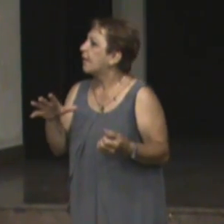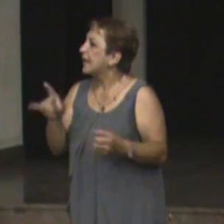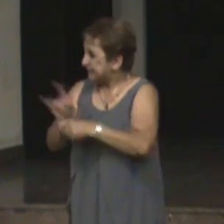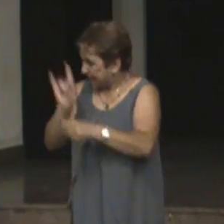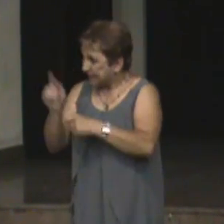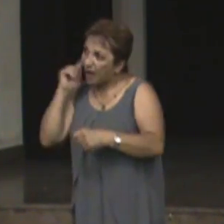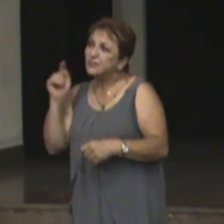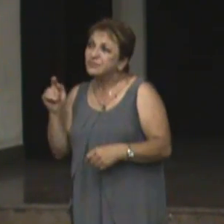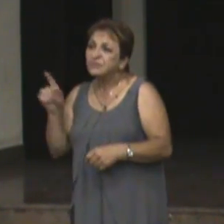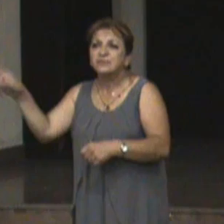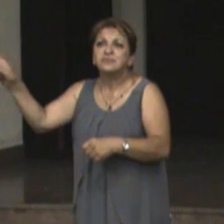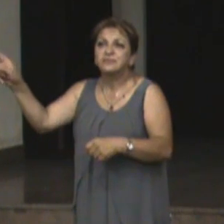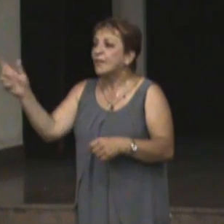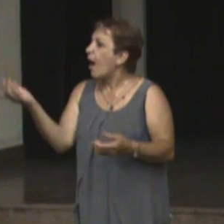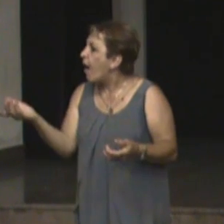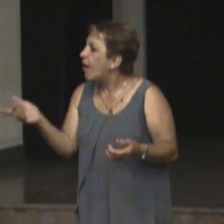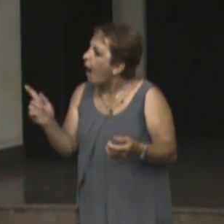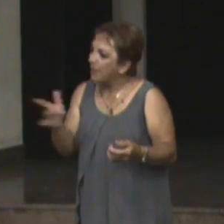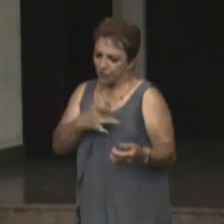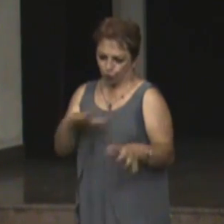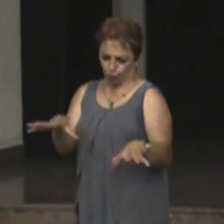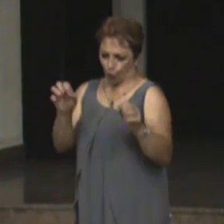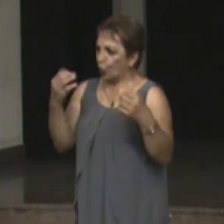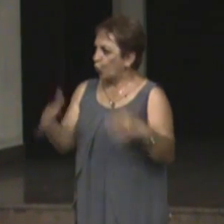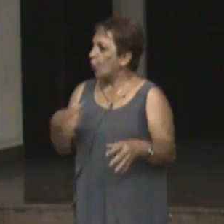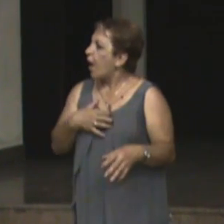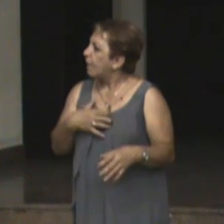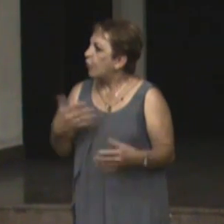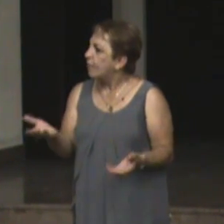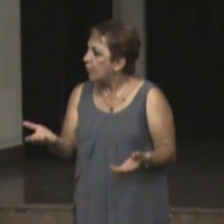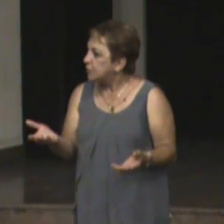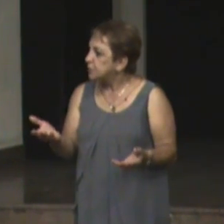ամբողջ սրտով, մտքով և հոգով։ Եթե